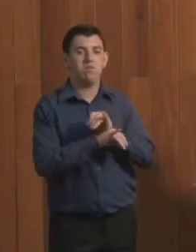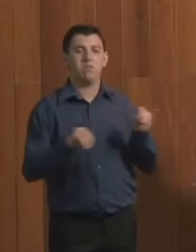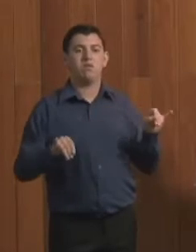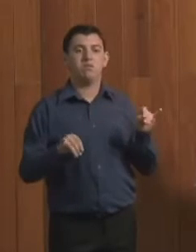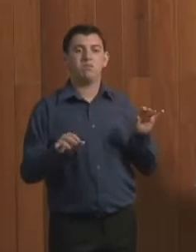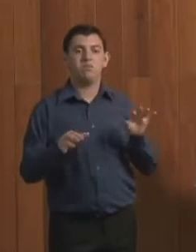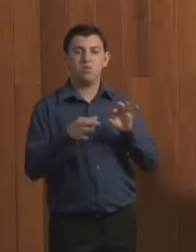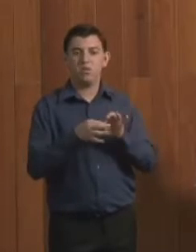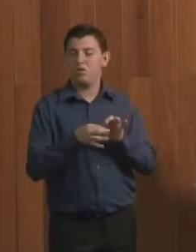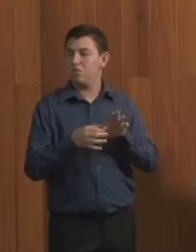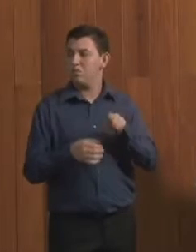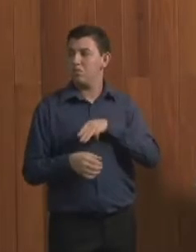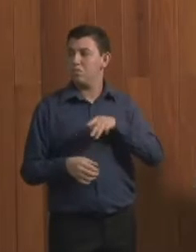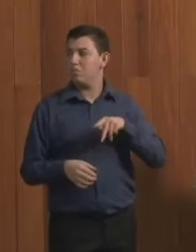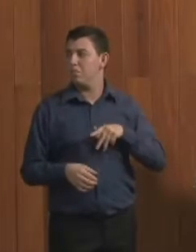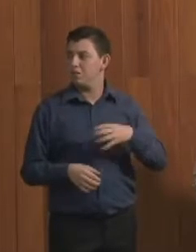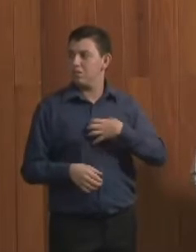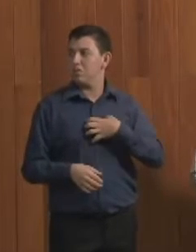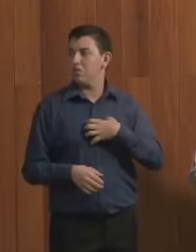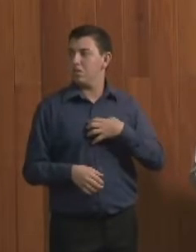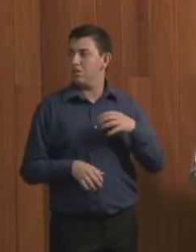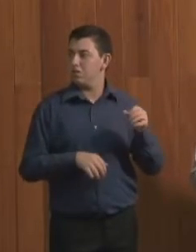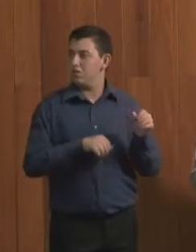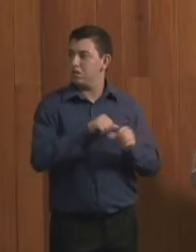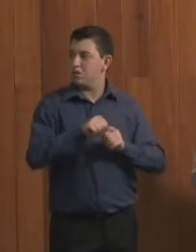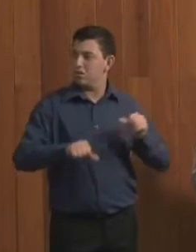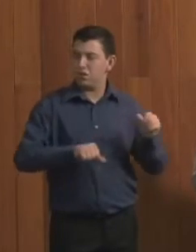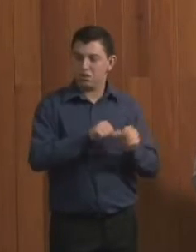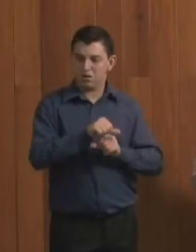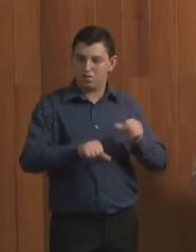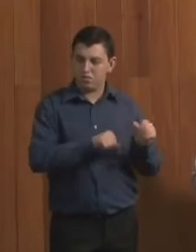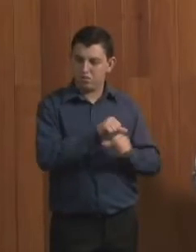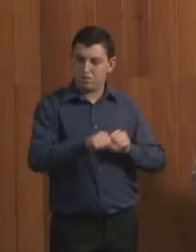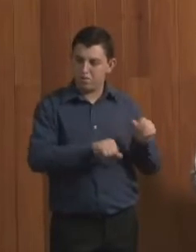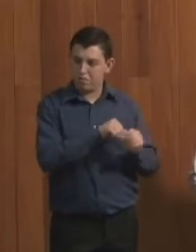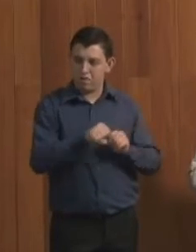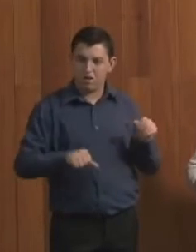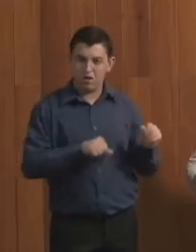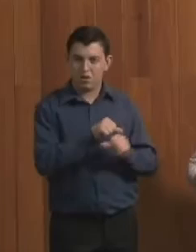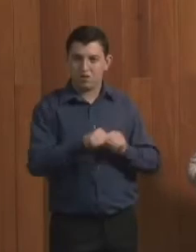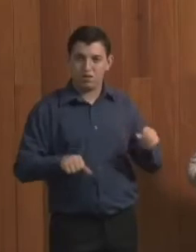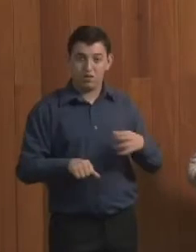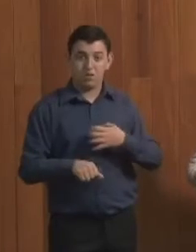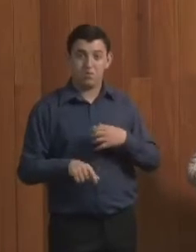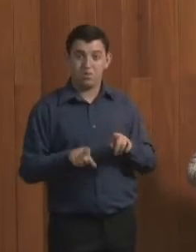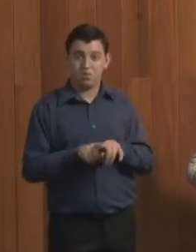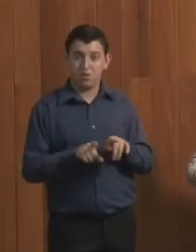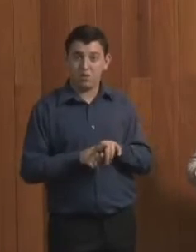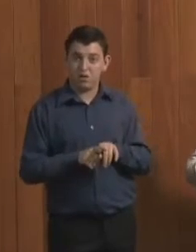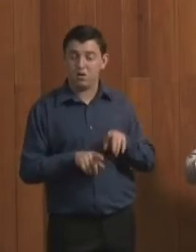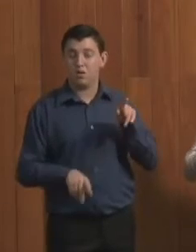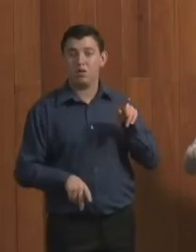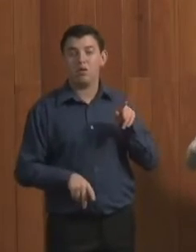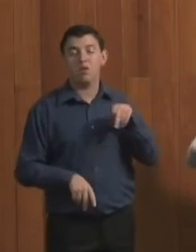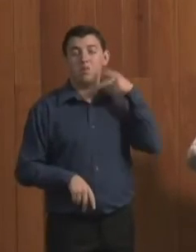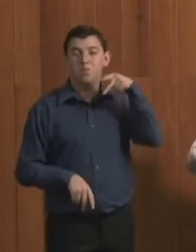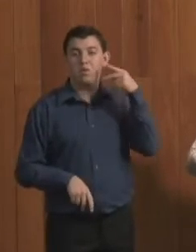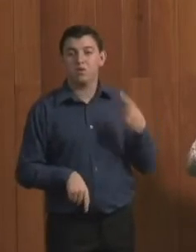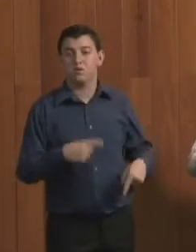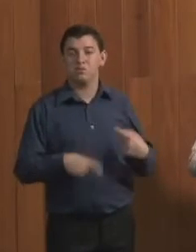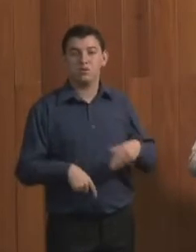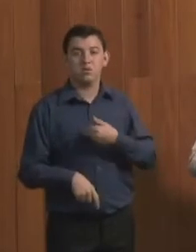Público no sentido de transformar em ações e políticas públicas os direitos previstos na